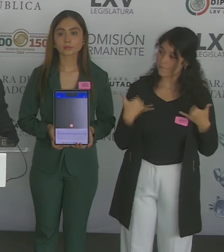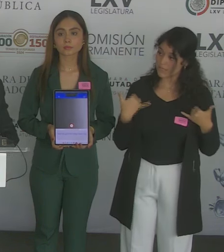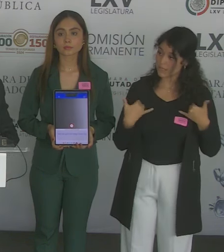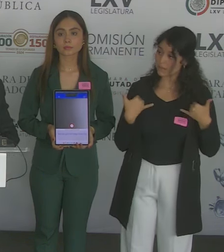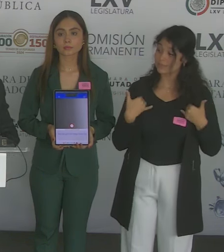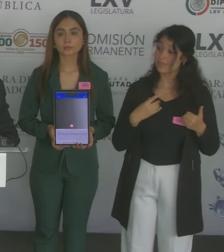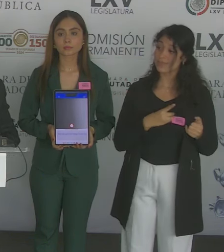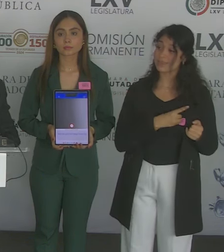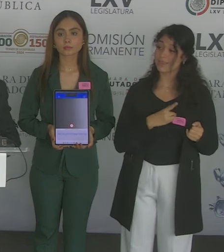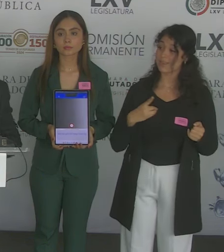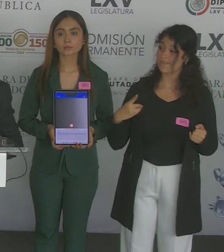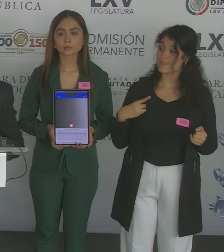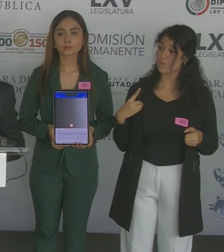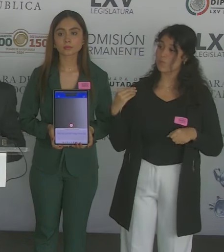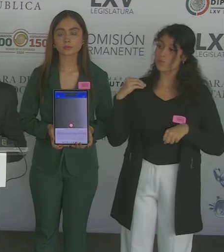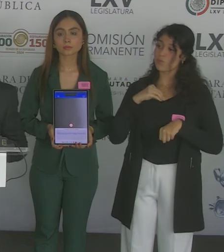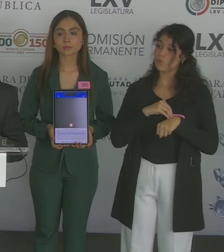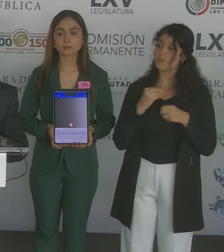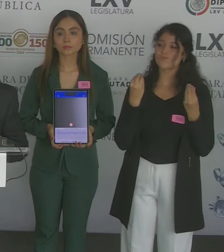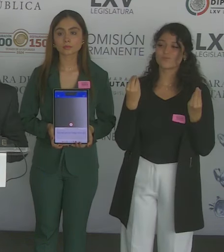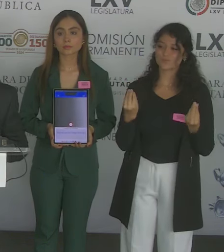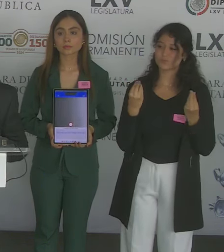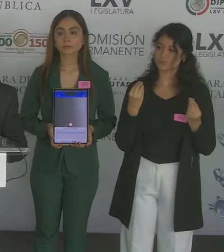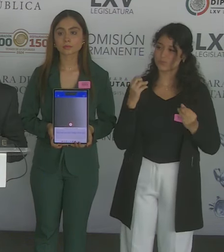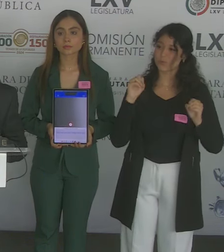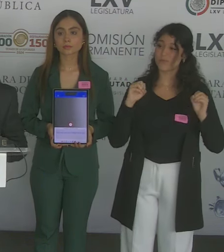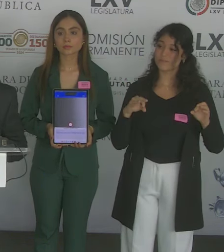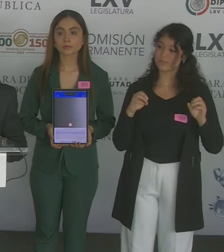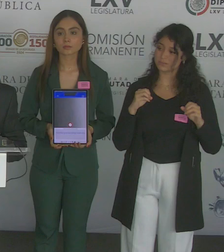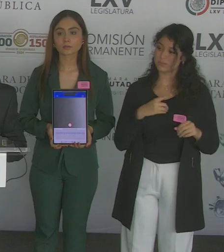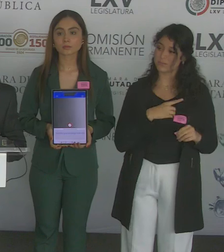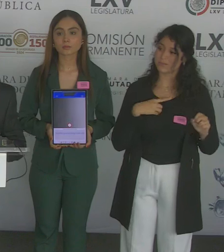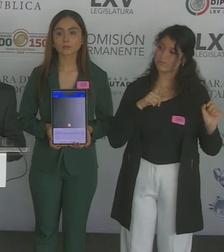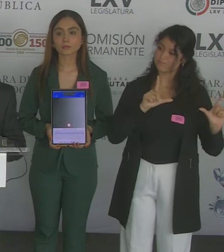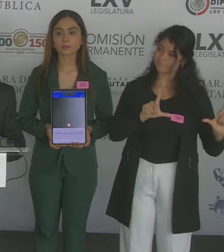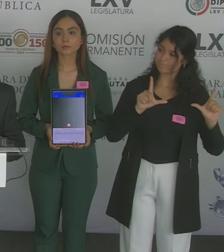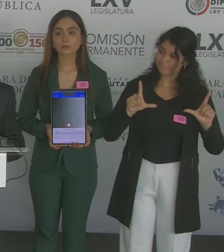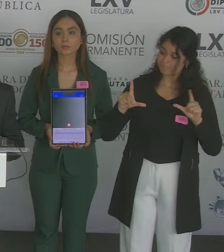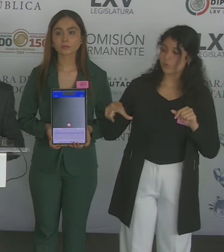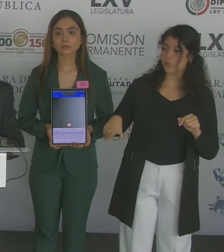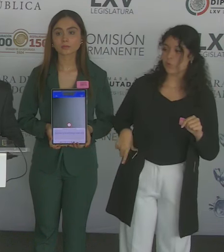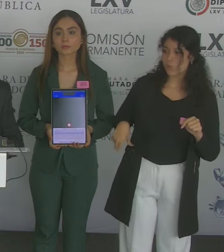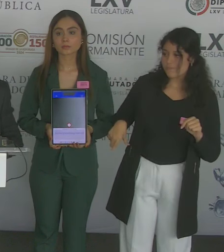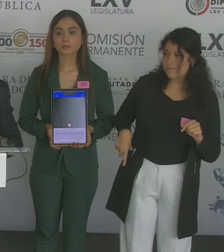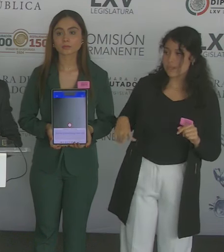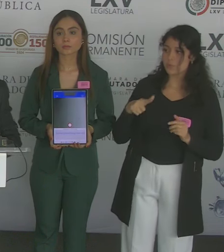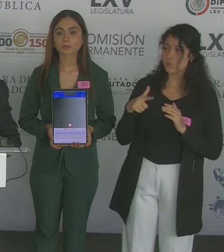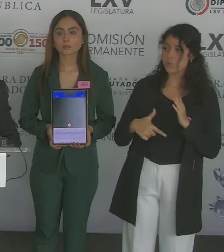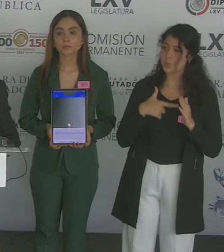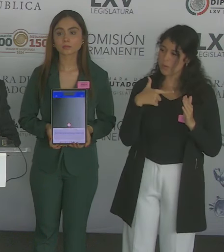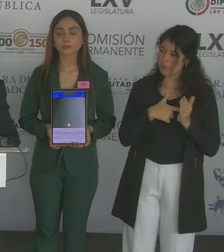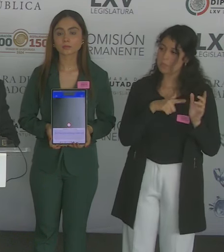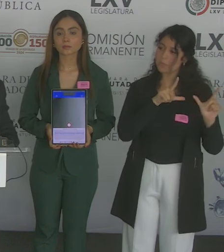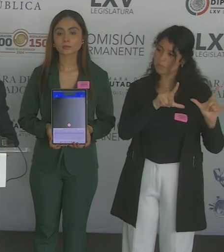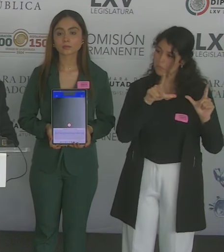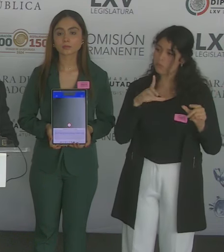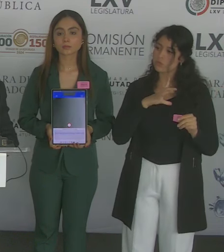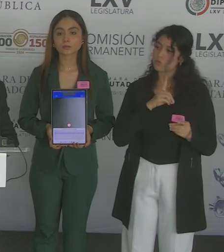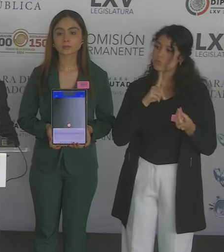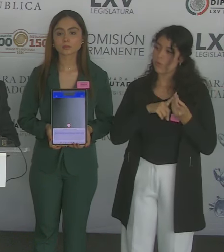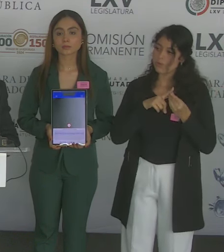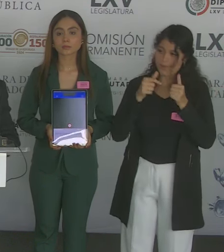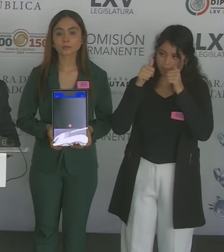incluidos en muchas de las oficinas de gobierno en muchos de los lugares donde se atiende a las